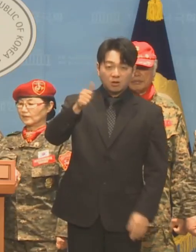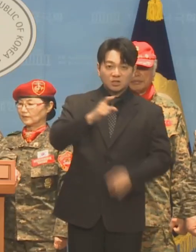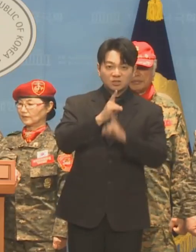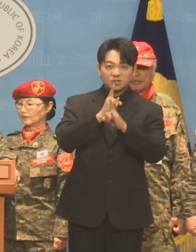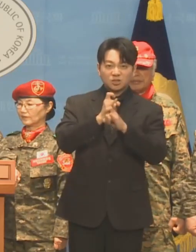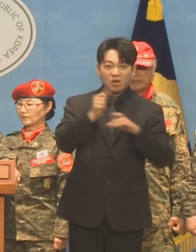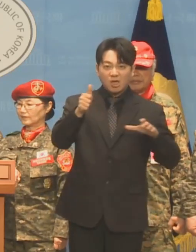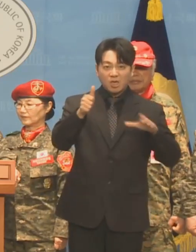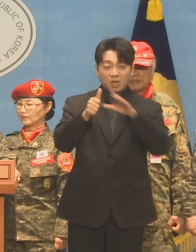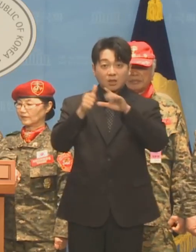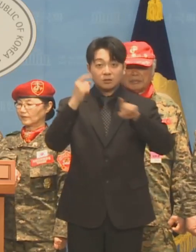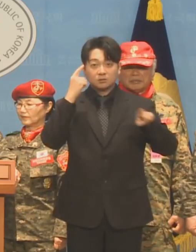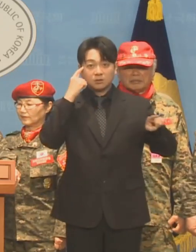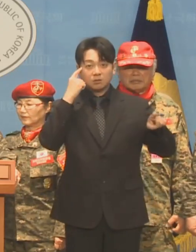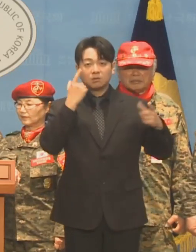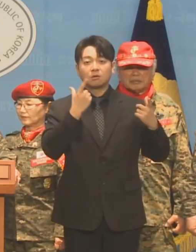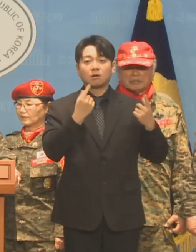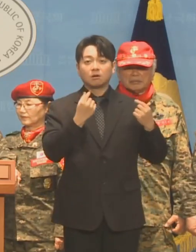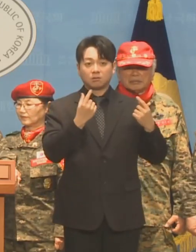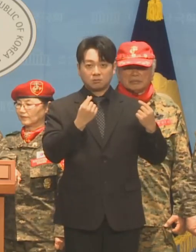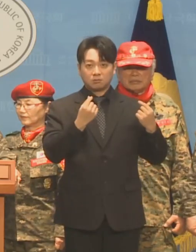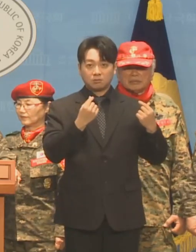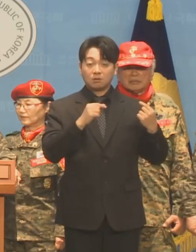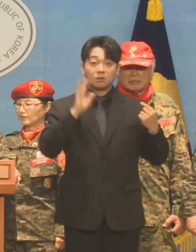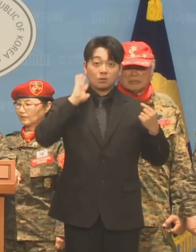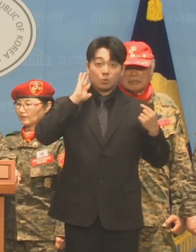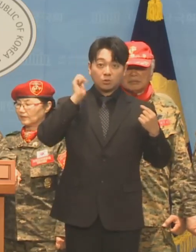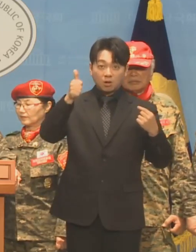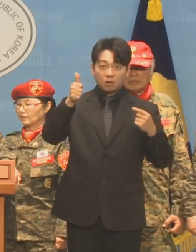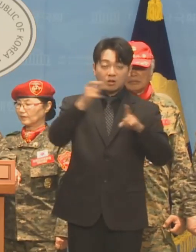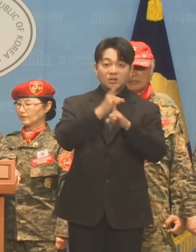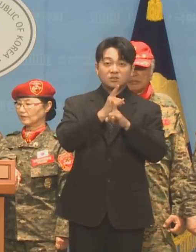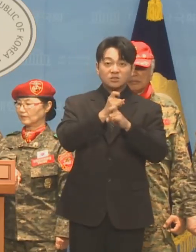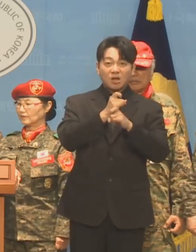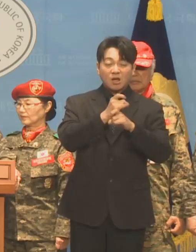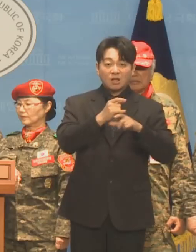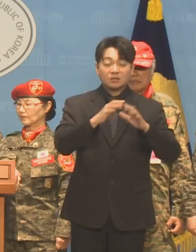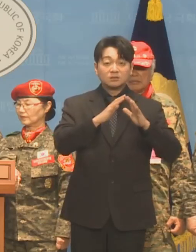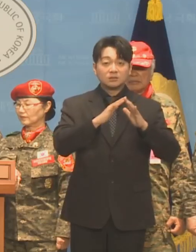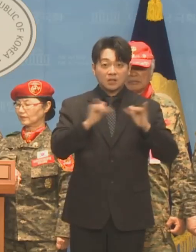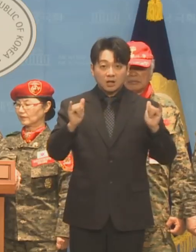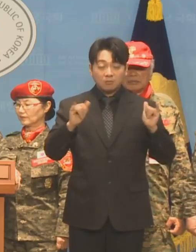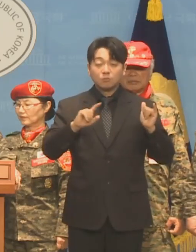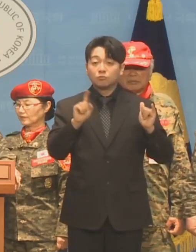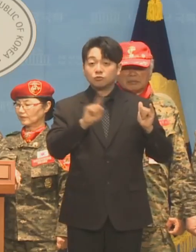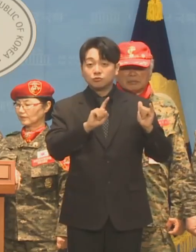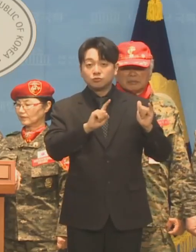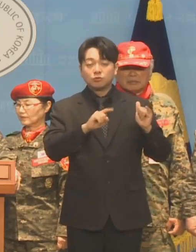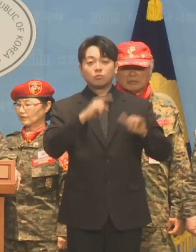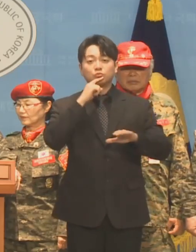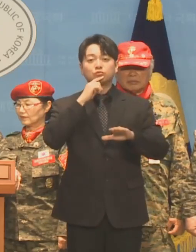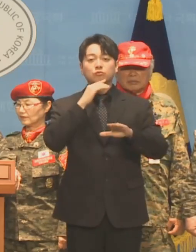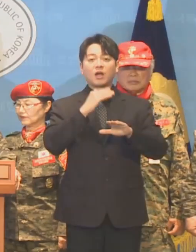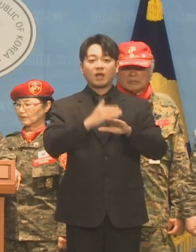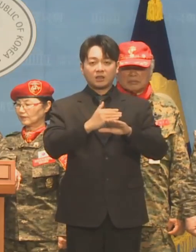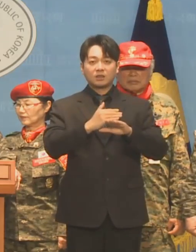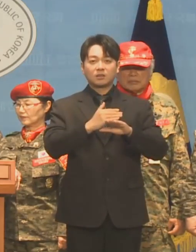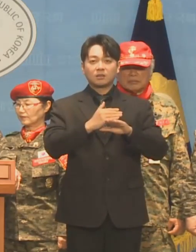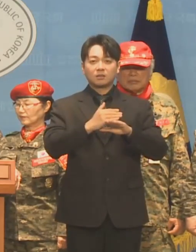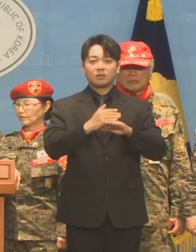대한민국 대통령을 적으로 보는 무리는 김정은 일당과 국내 반국가